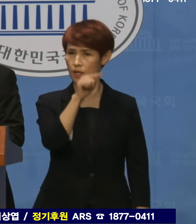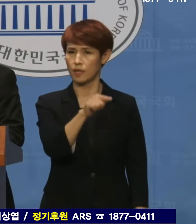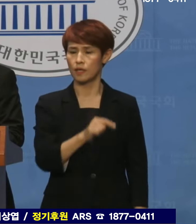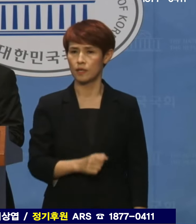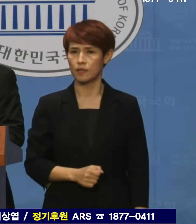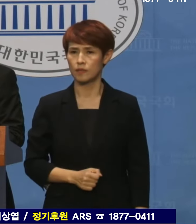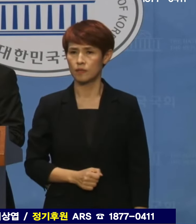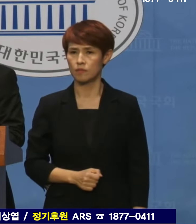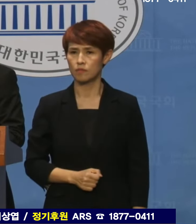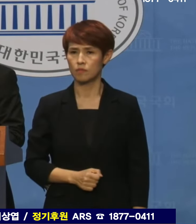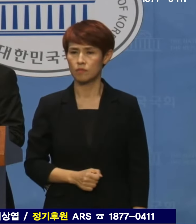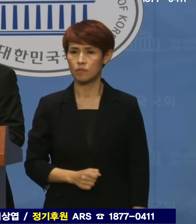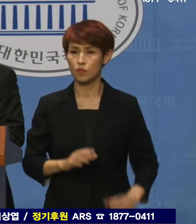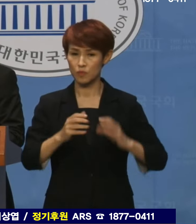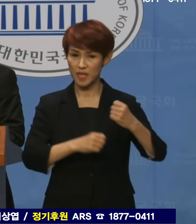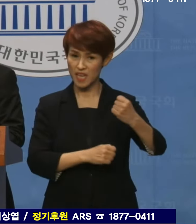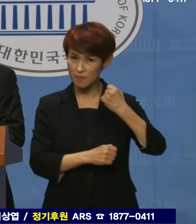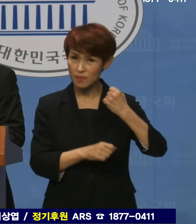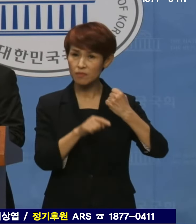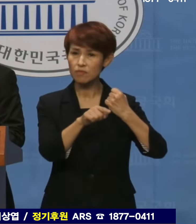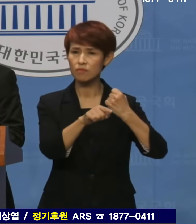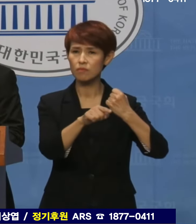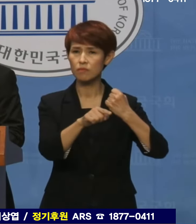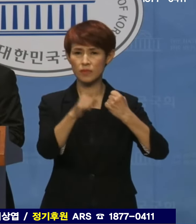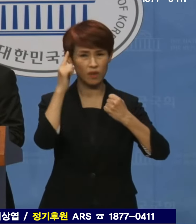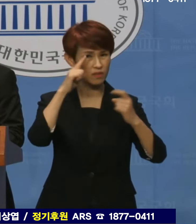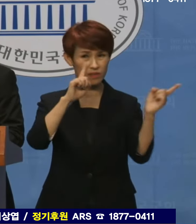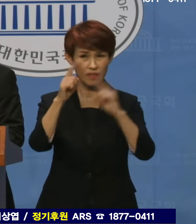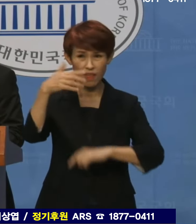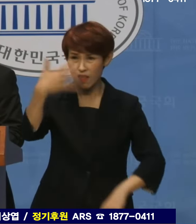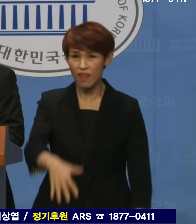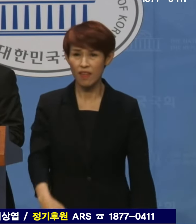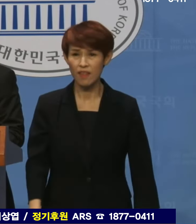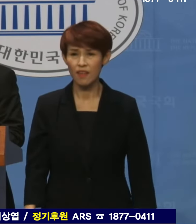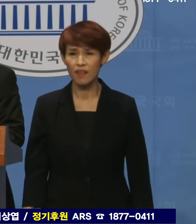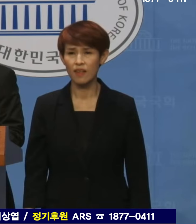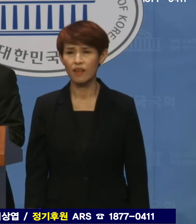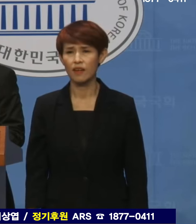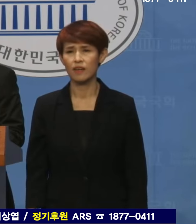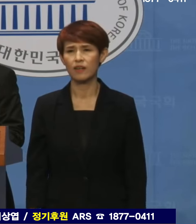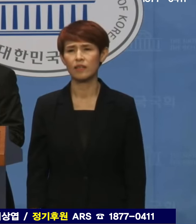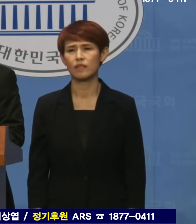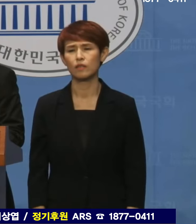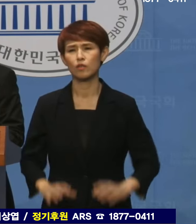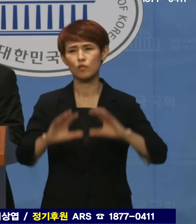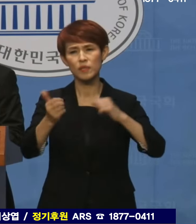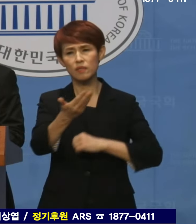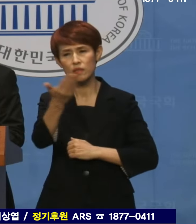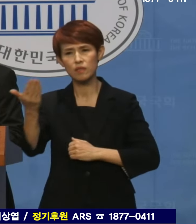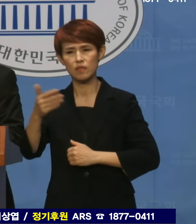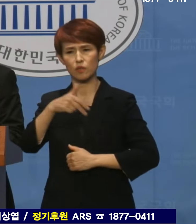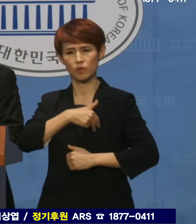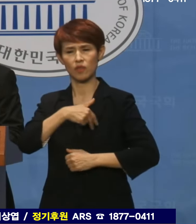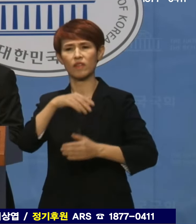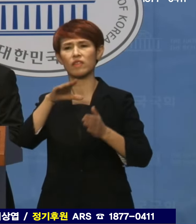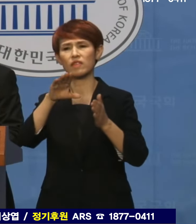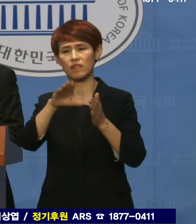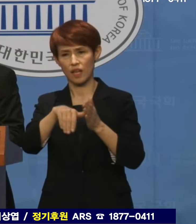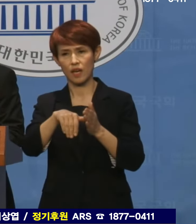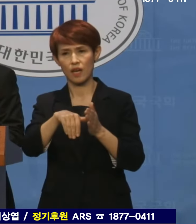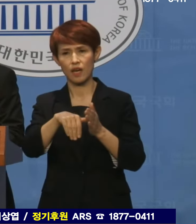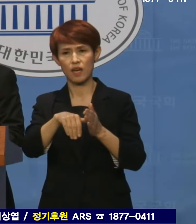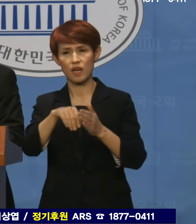있습니다. 국민의힘은 아직도 정신을 못 차렸습니까? 국민께서 총선으로 명령하신